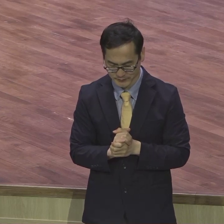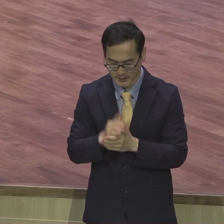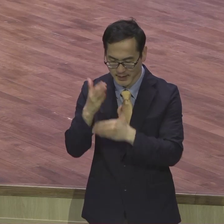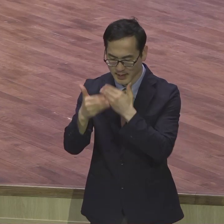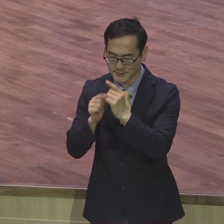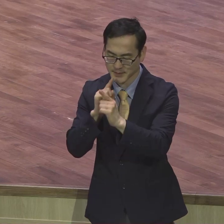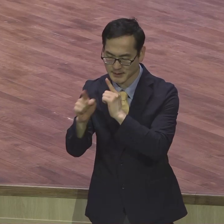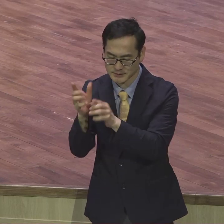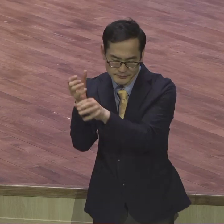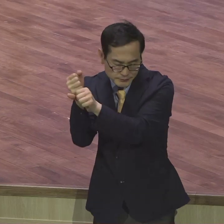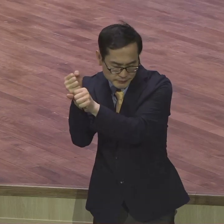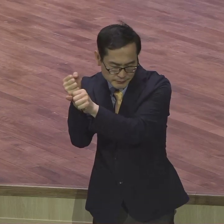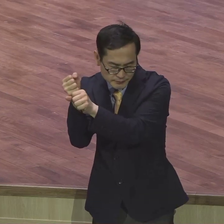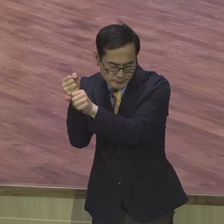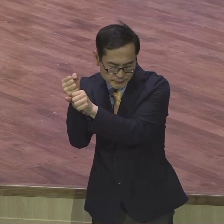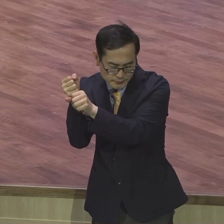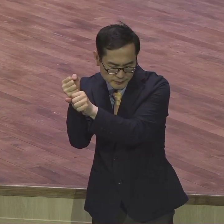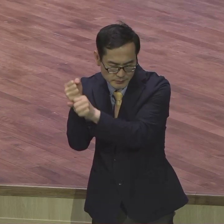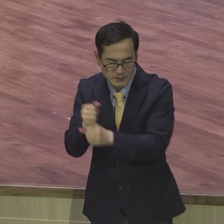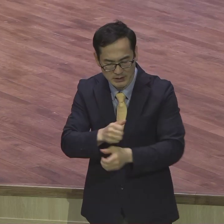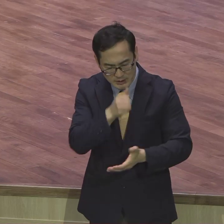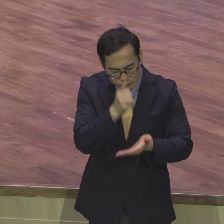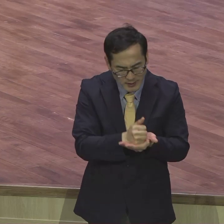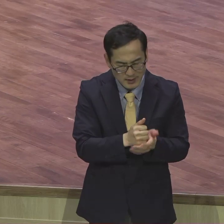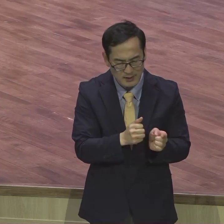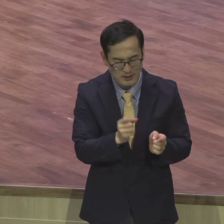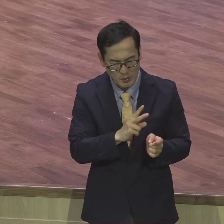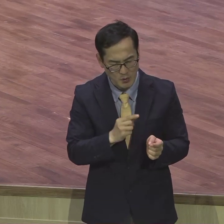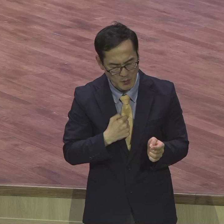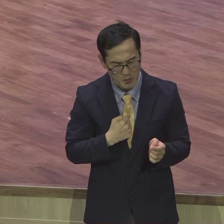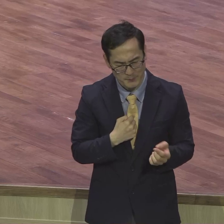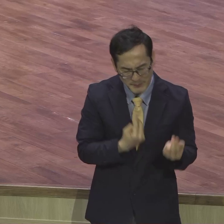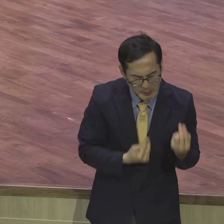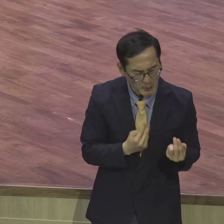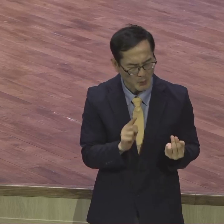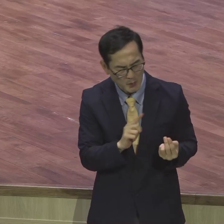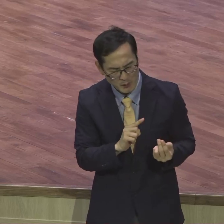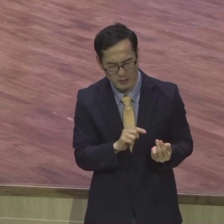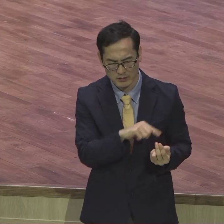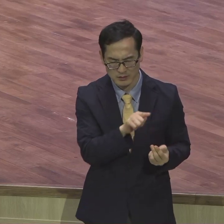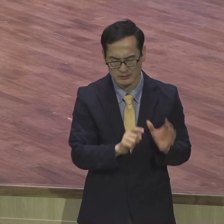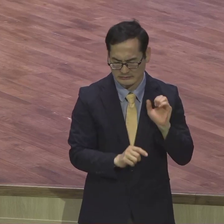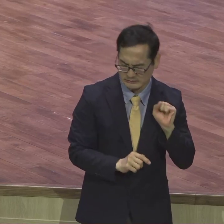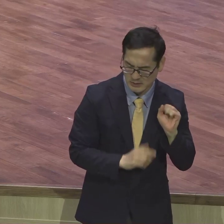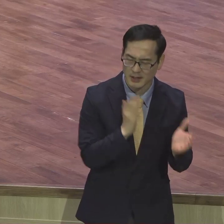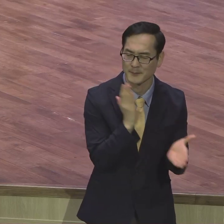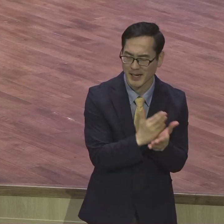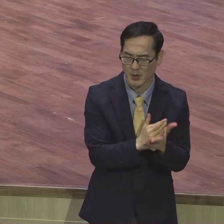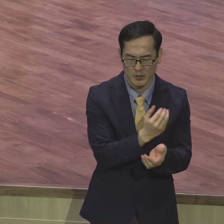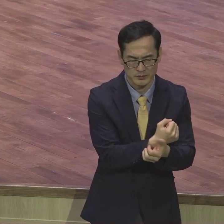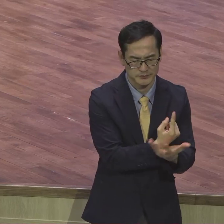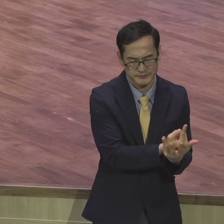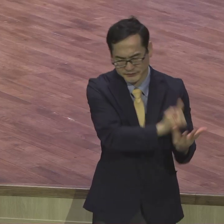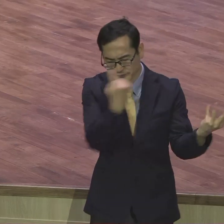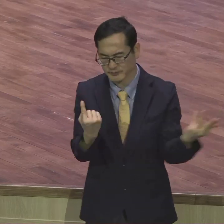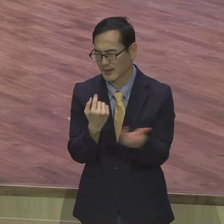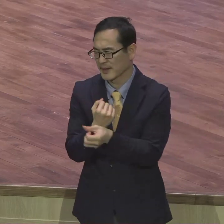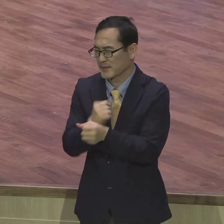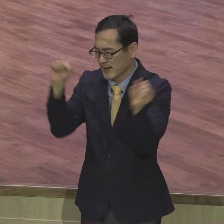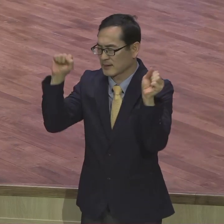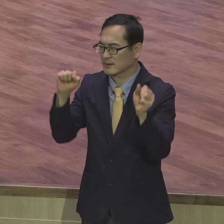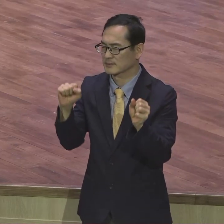부탁하고 이제는 어떤 정제의식에 어떤 비교의식으로 빠지지 말고 완전 해방된 인생 완전